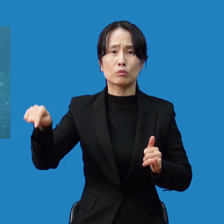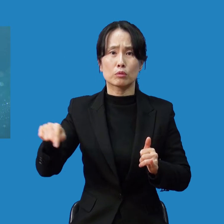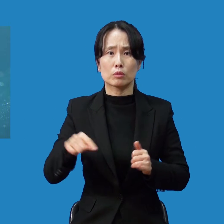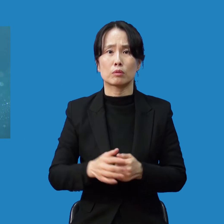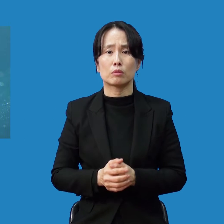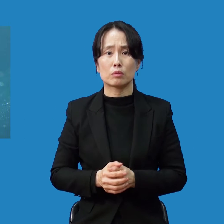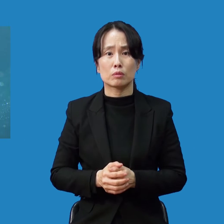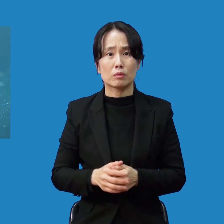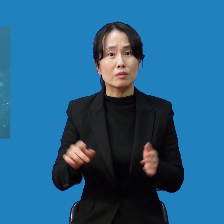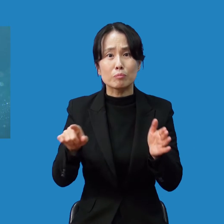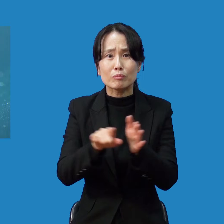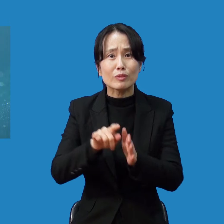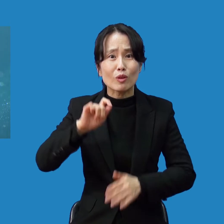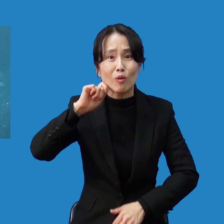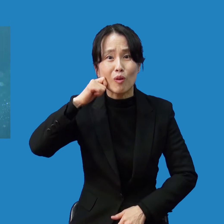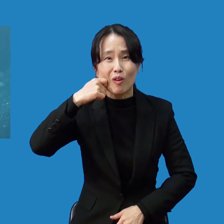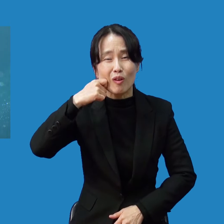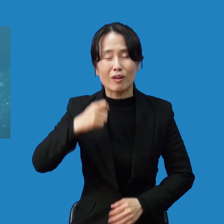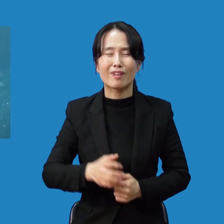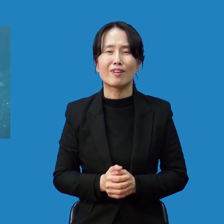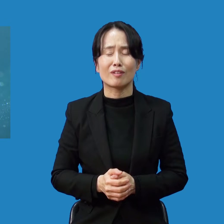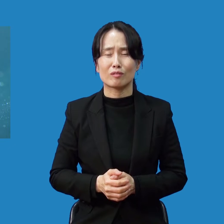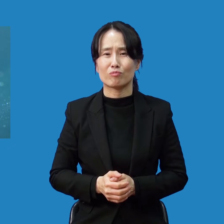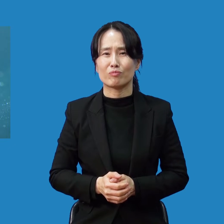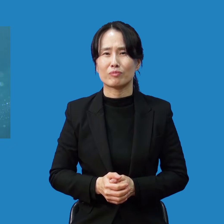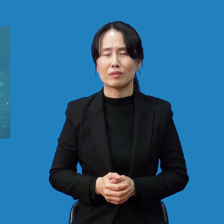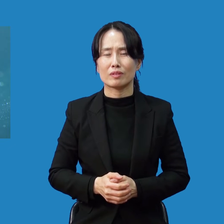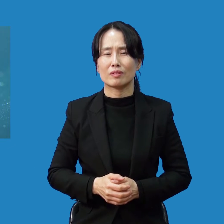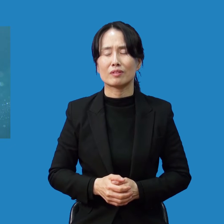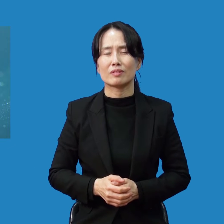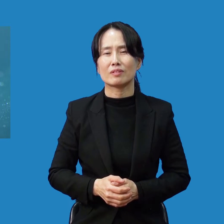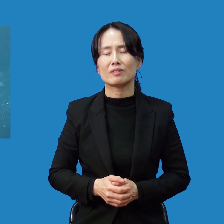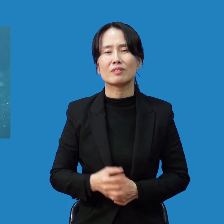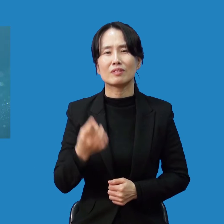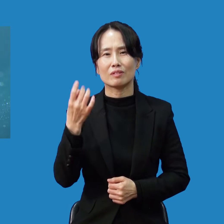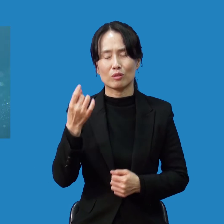여러분, 도무지 믿기지가 않지요? 그래도 그것은 사실입니다.